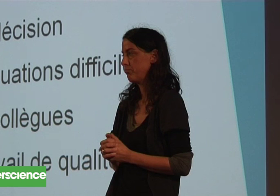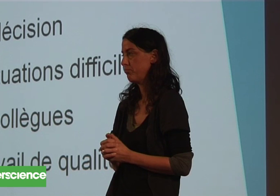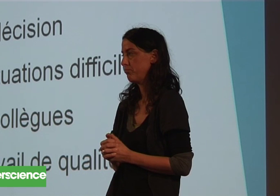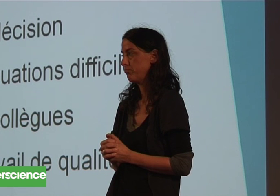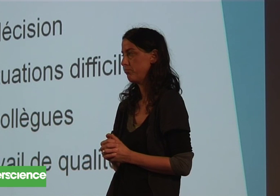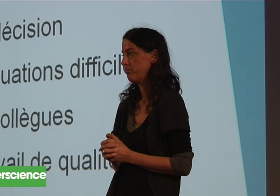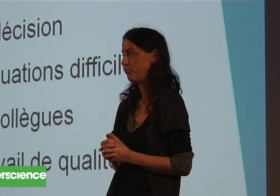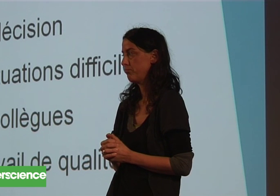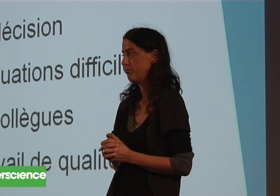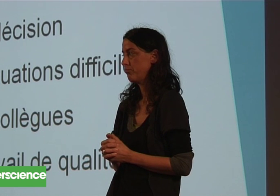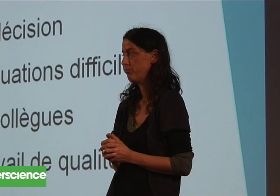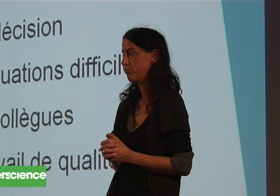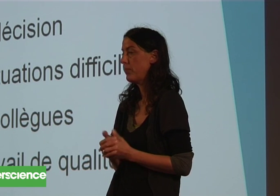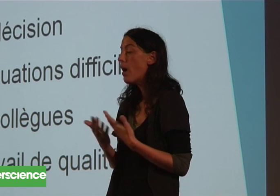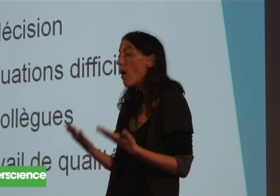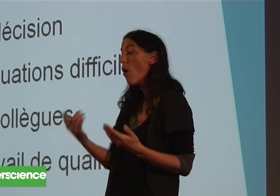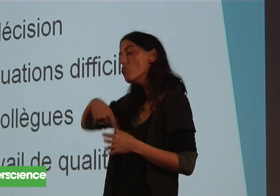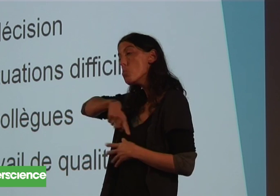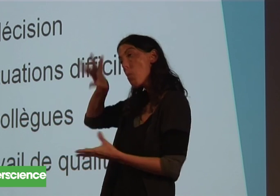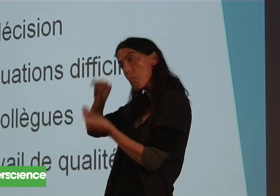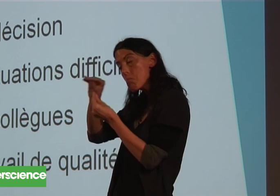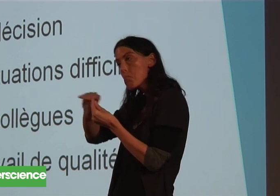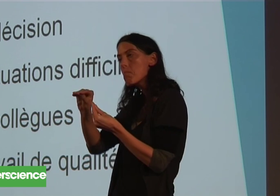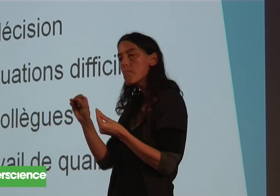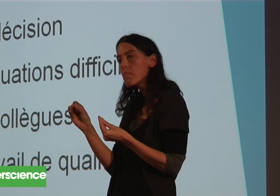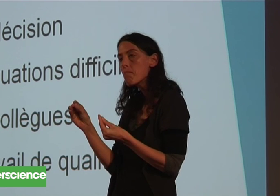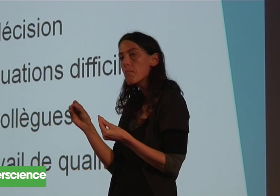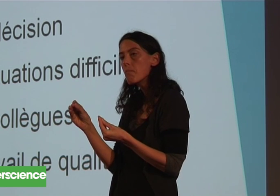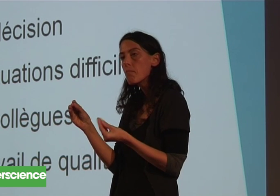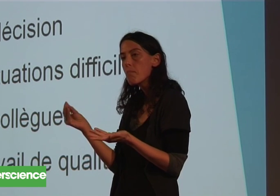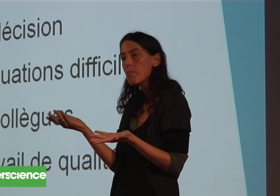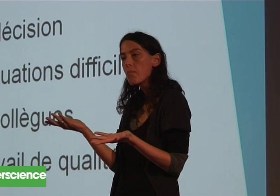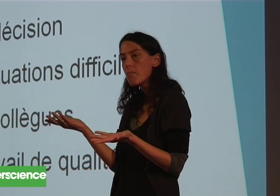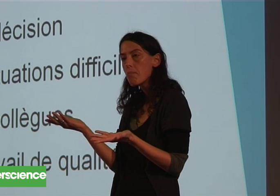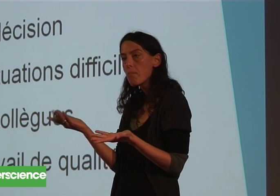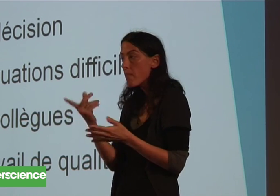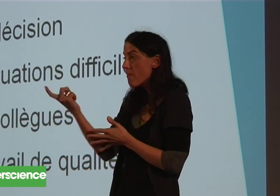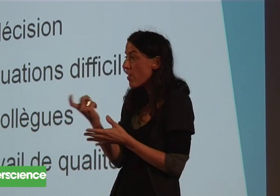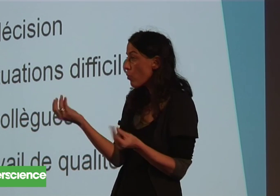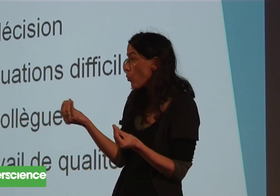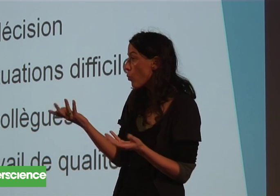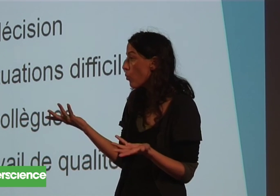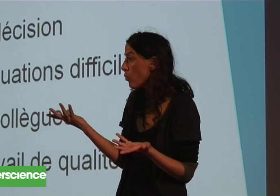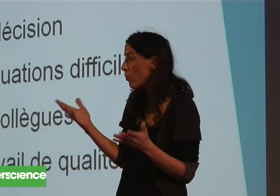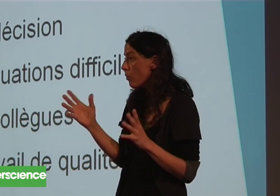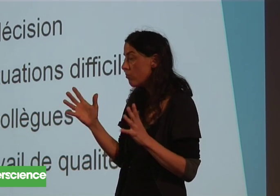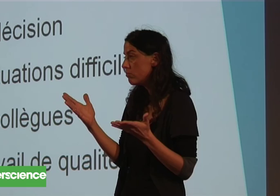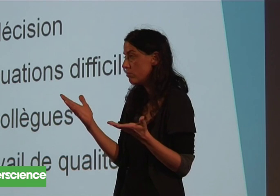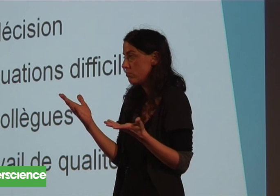Alors on s'est demandé aussi ce qui pouvait, quels étaient un petit peu les facteurs qui permettraient de comprendre ce mal-être